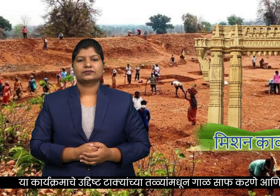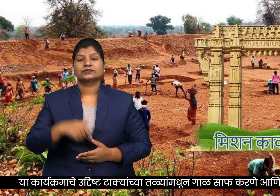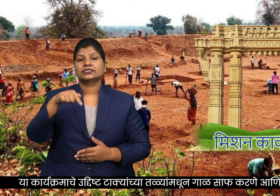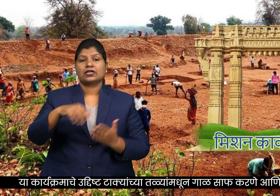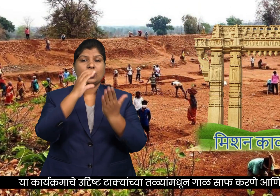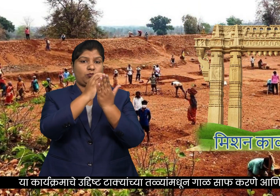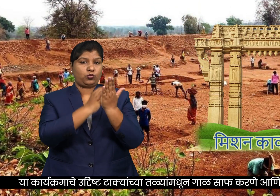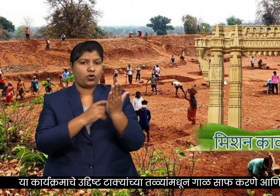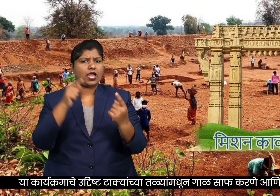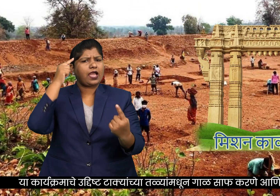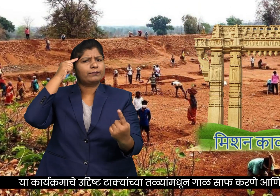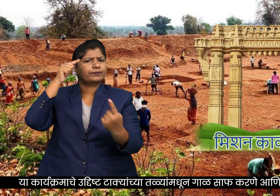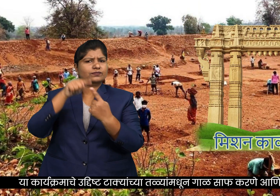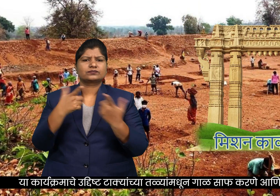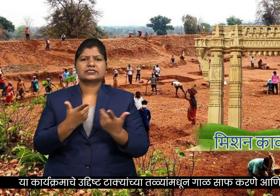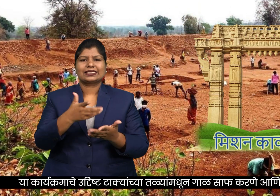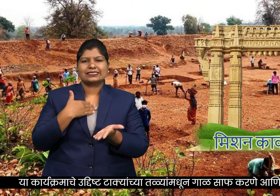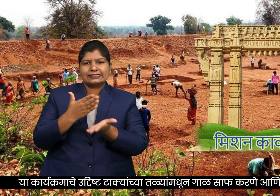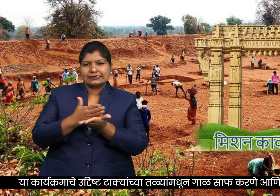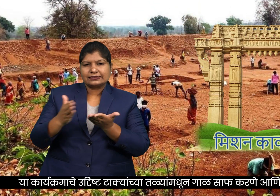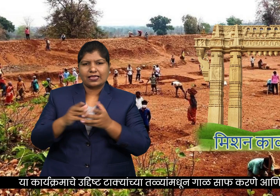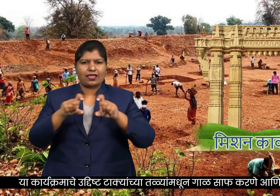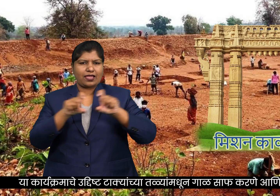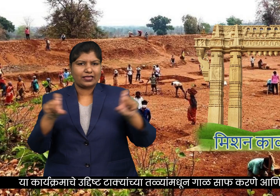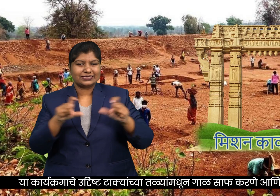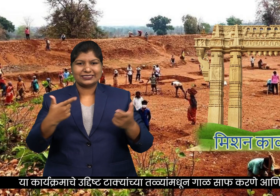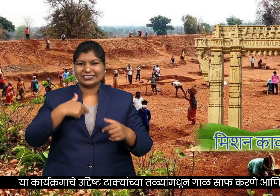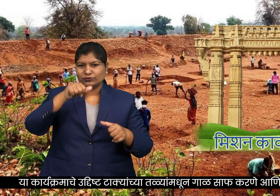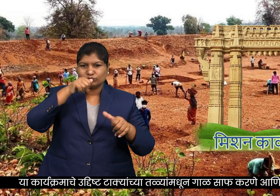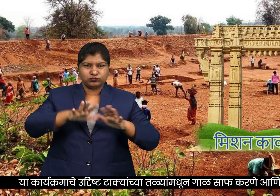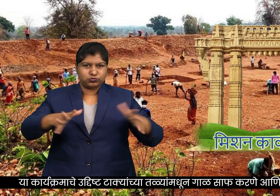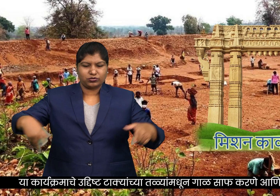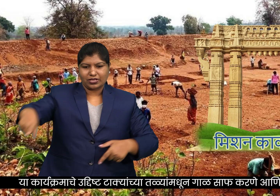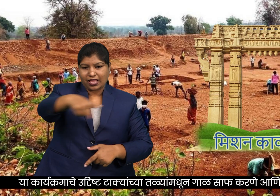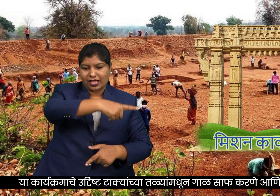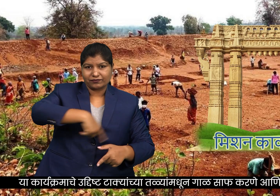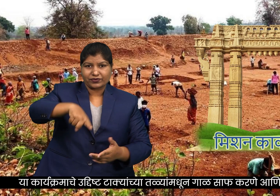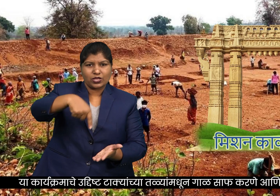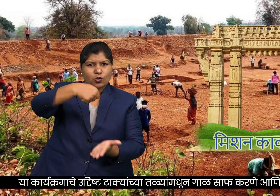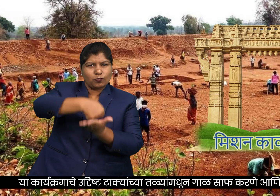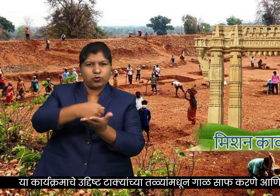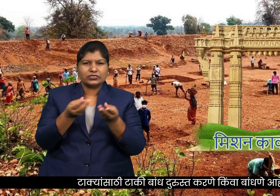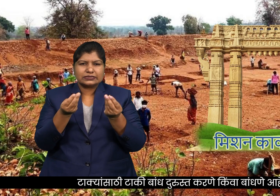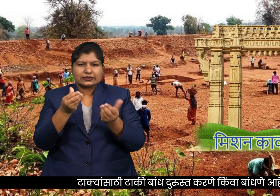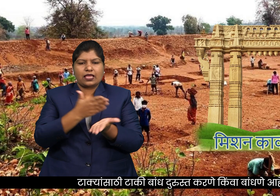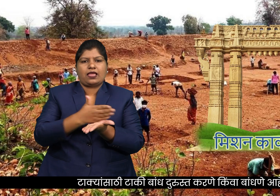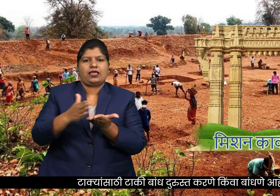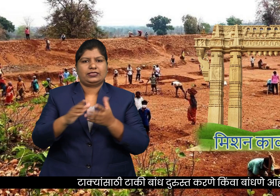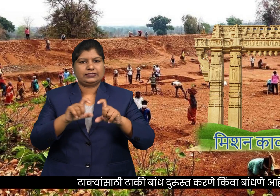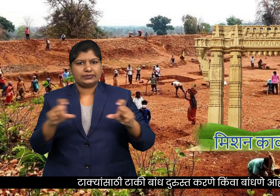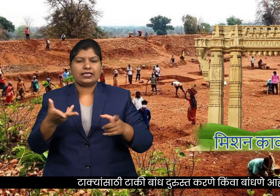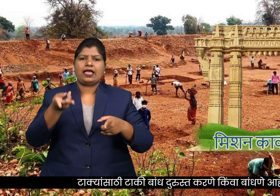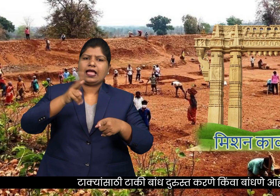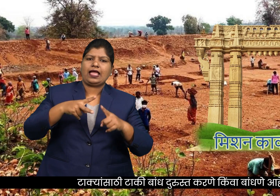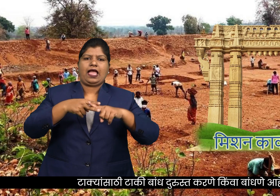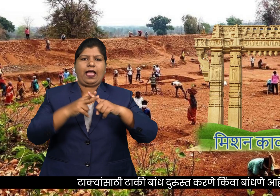या कार्यक्रमाचे उद्देश टाक्यांच्या तळामधून गाळ साफ करणे आणि सुमारे 47,000 टाक्यांसाठी टाकी